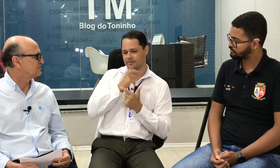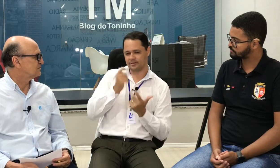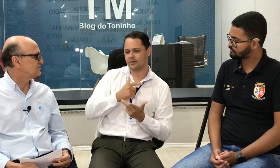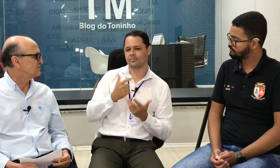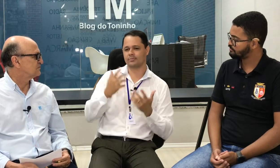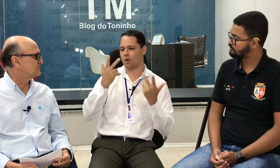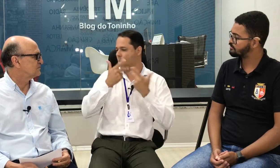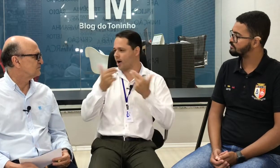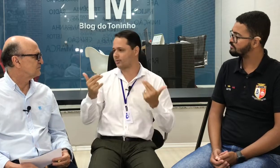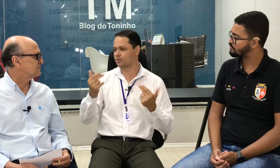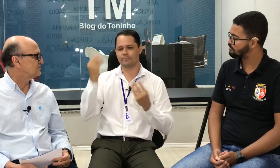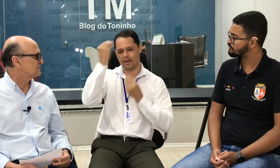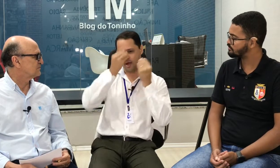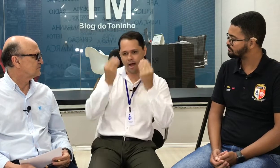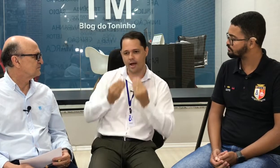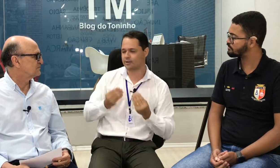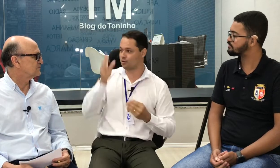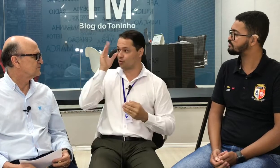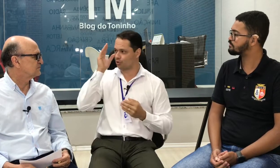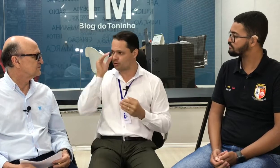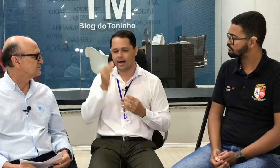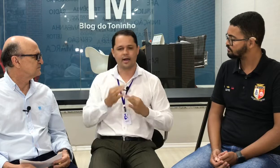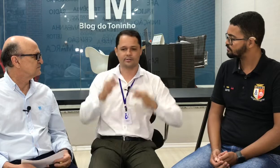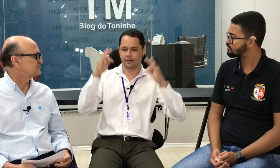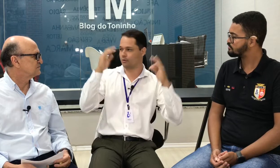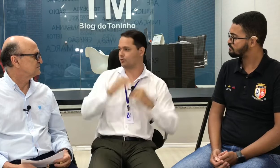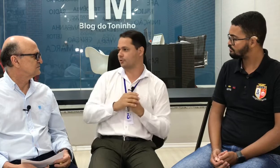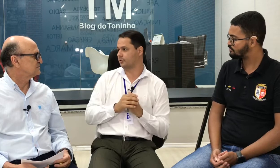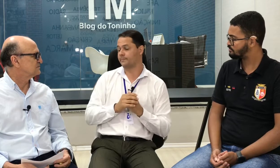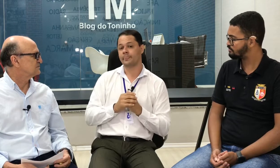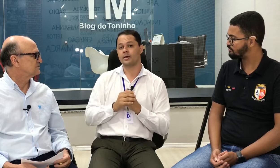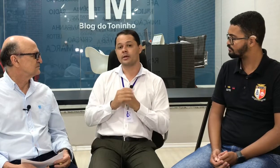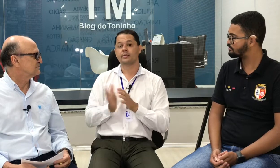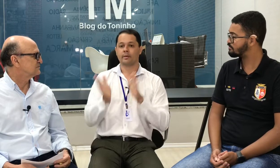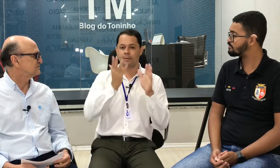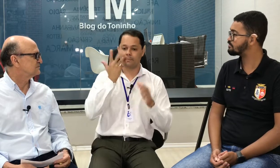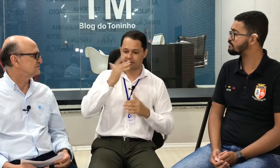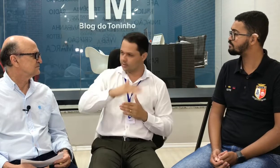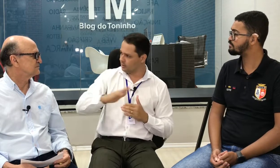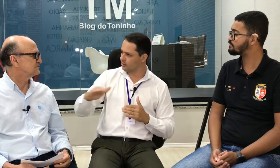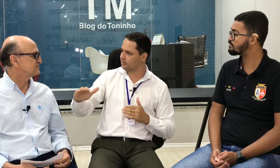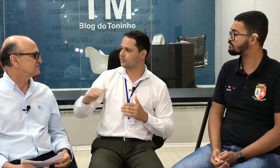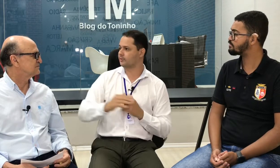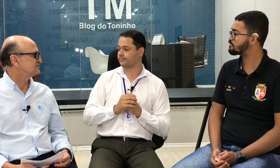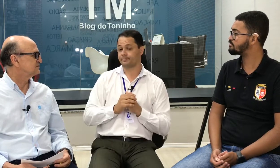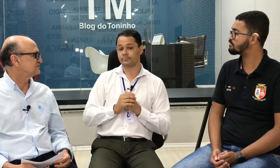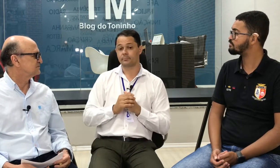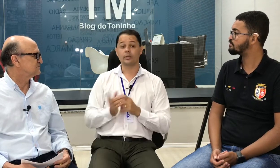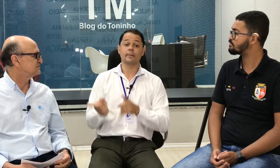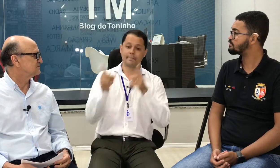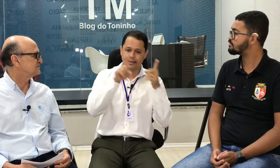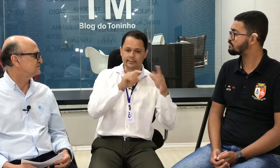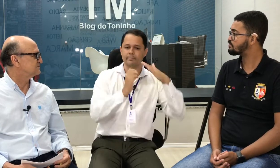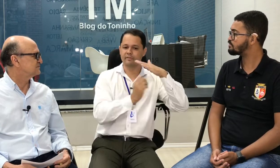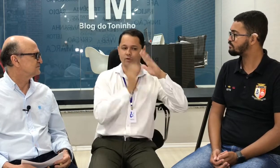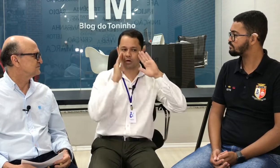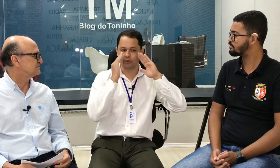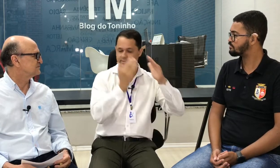diversão, tem quadros de maquiagem, de curiosidade, tecnologia. Também para as crianças, mas também focando nas